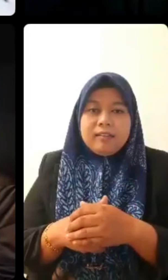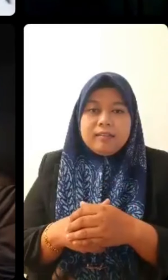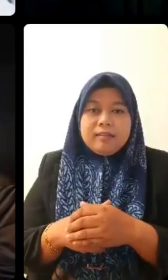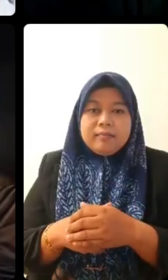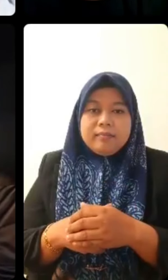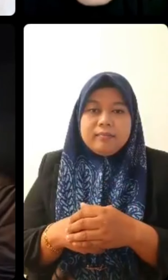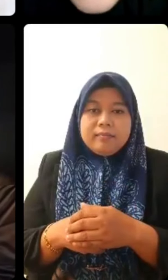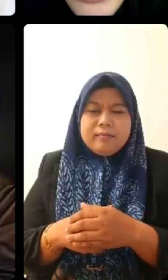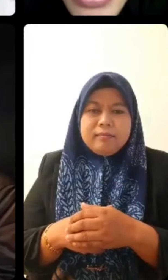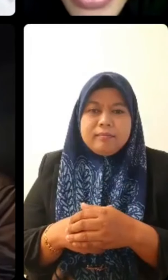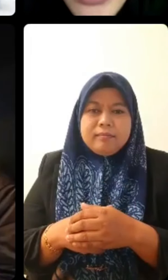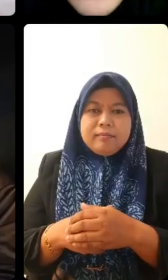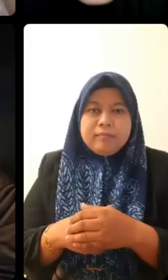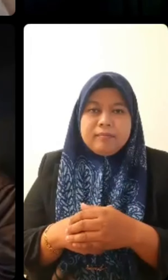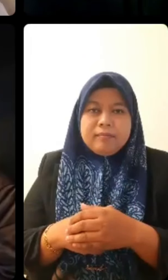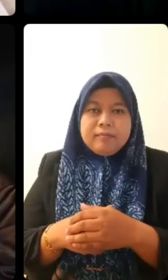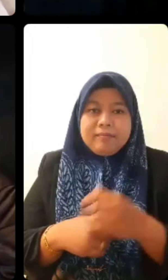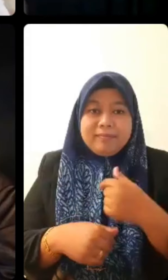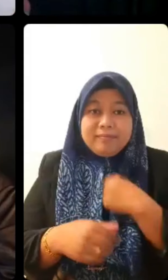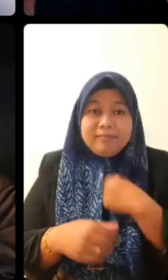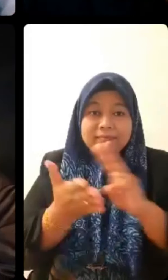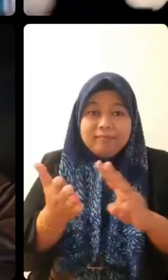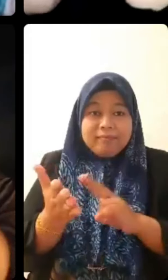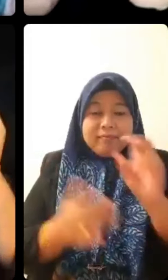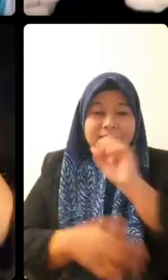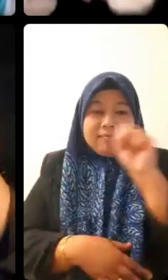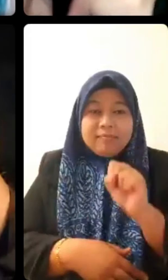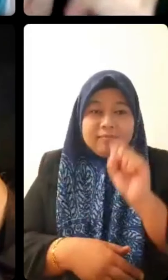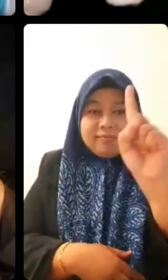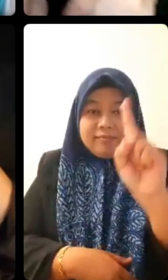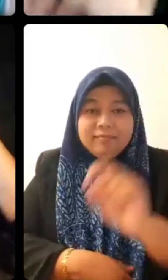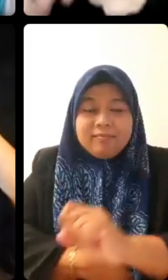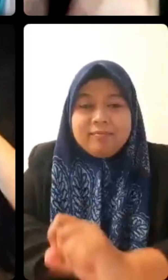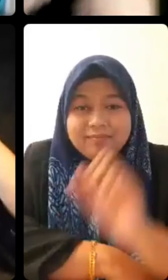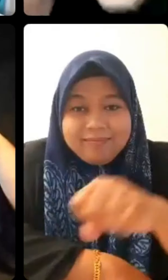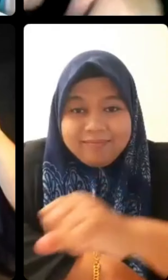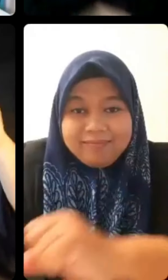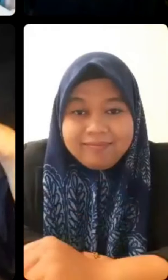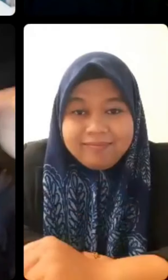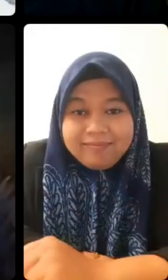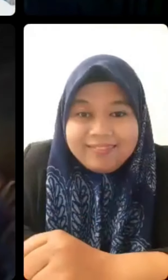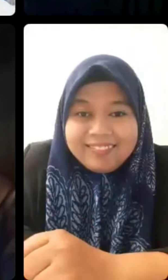Baiklah, saya bacakan soalan yang pertama ya. Boleh? Okey,